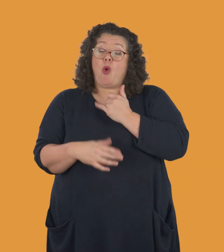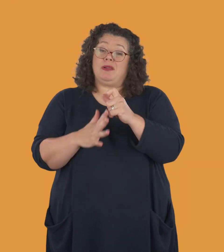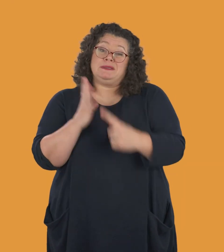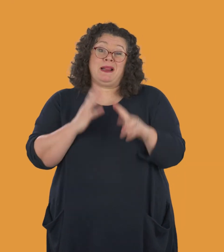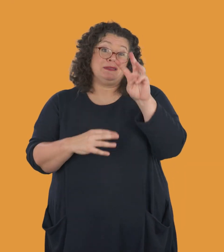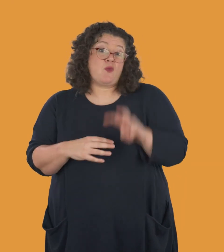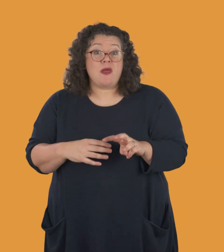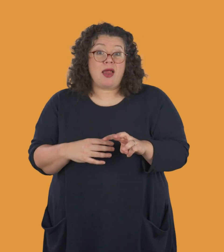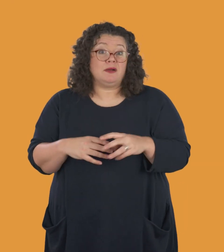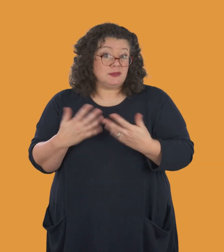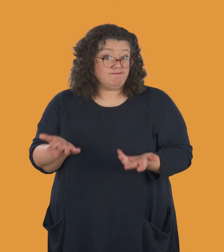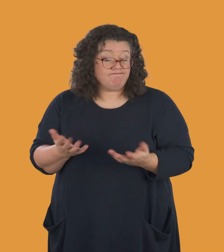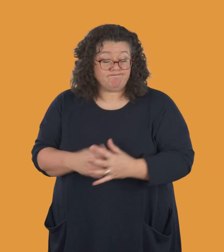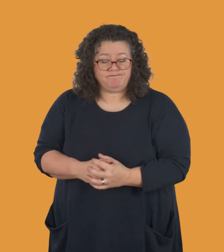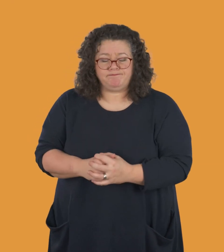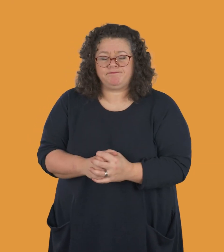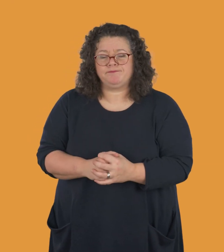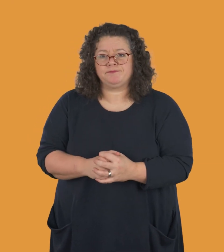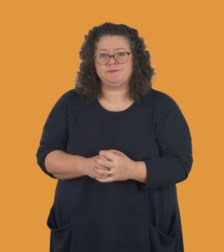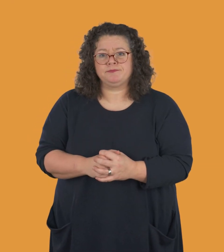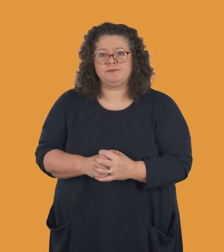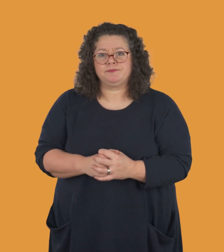accesstopolitics@disabilitywales.org neu drwy ffonio Anabledd Cymru ar